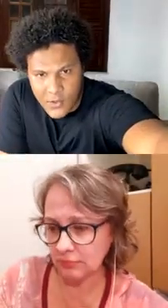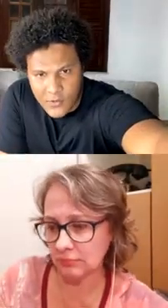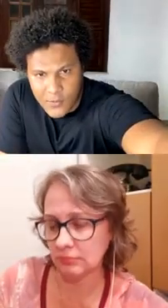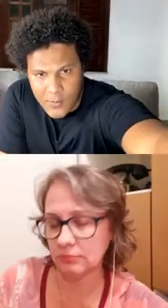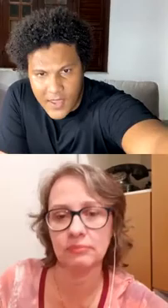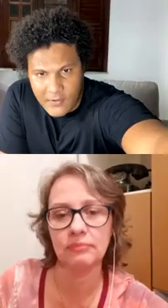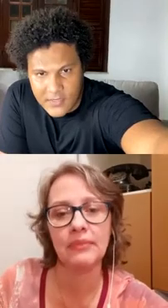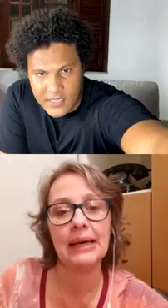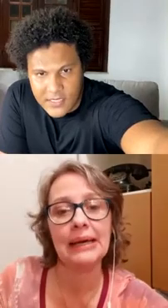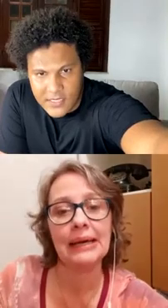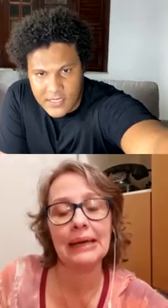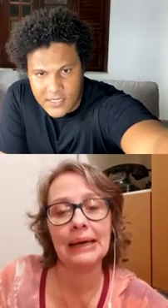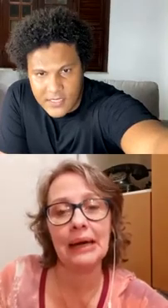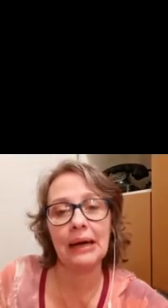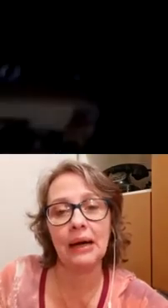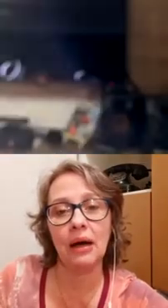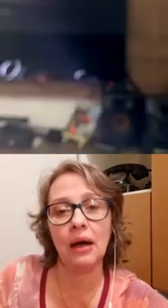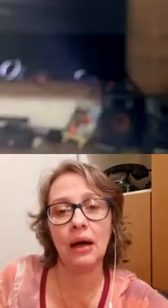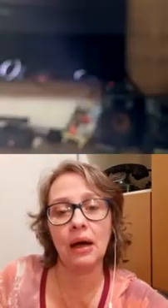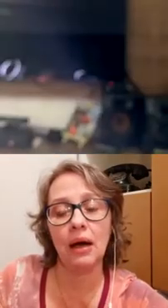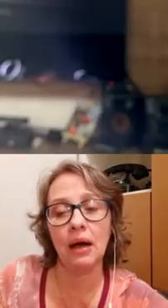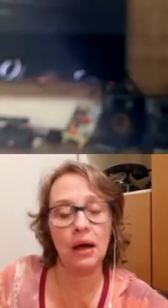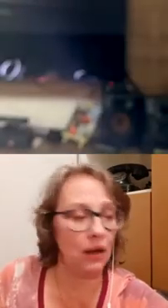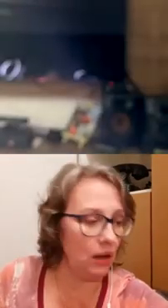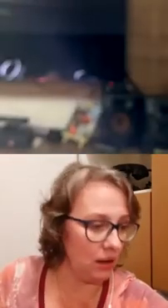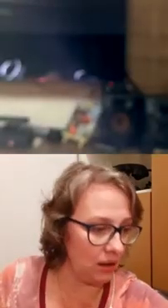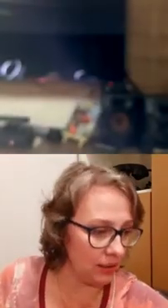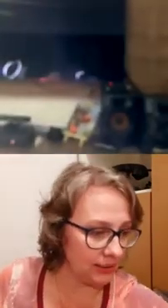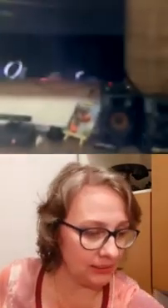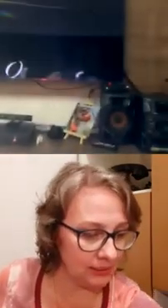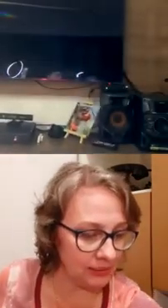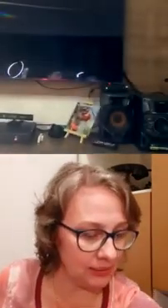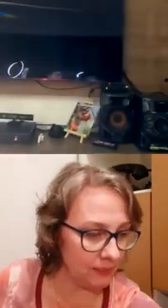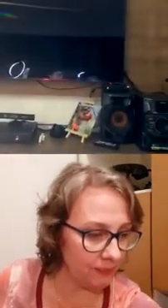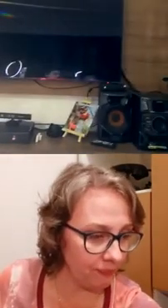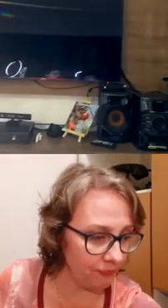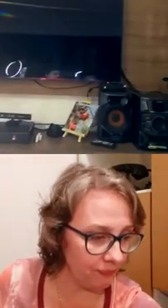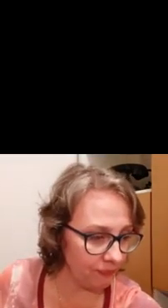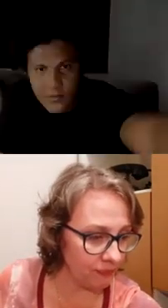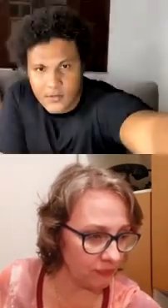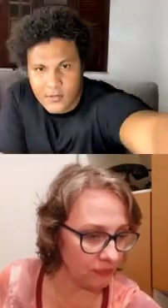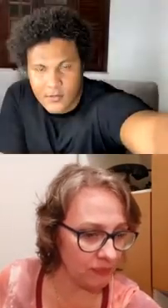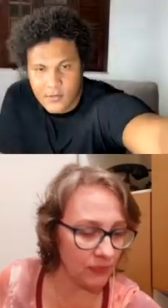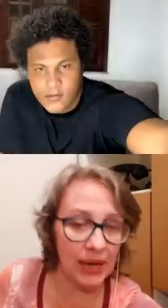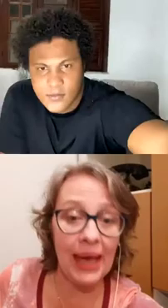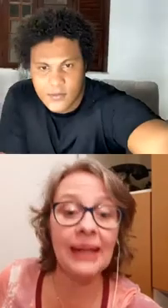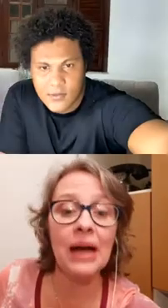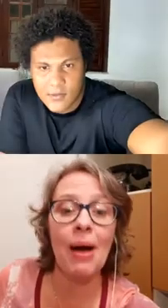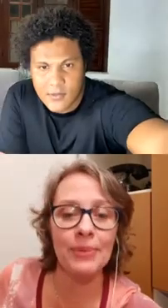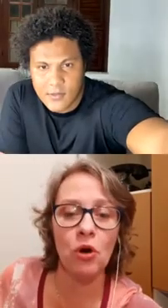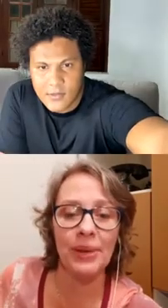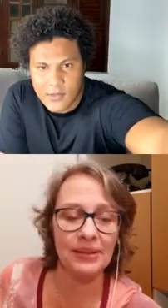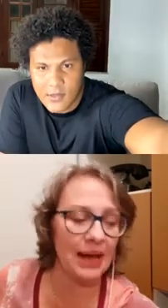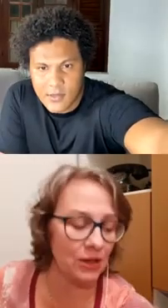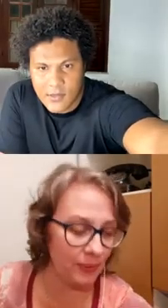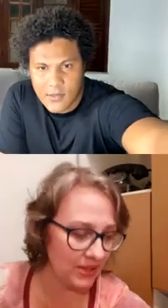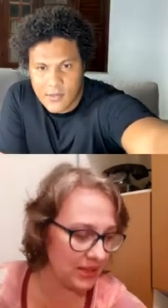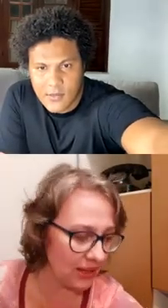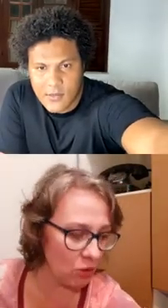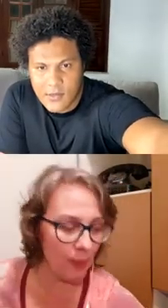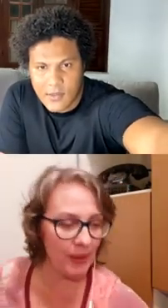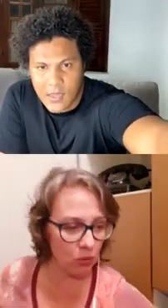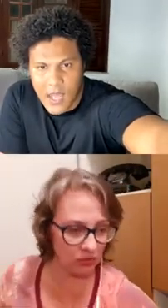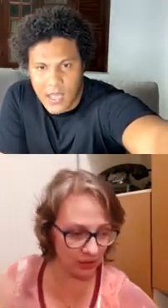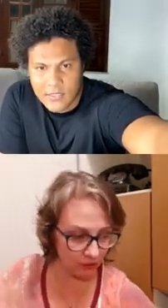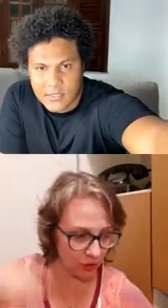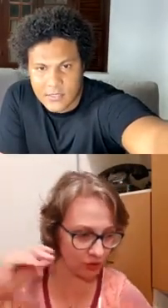Tem 8 perguntas aqui na caixa já. Mas comentário ou... Comentário? Não, abre o comentário para ver se tem